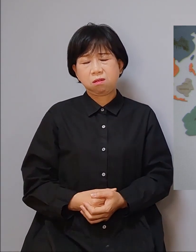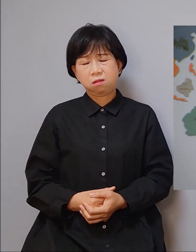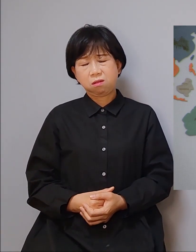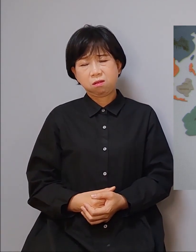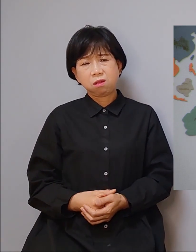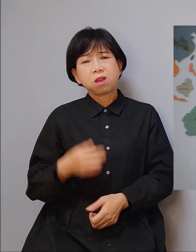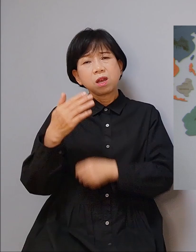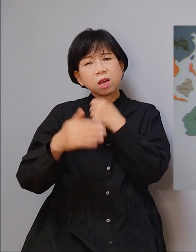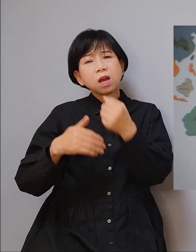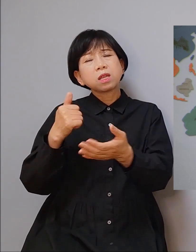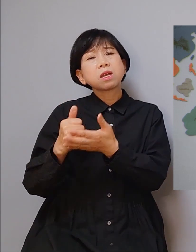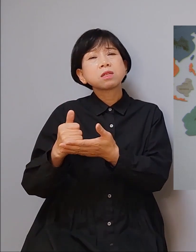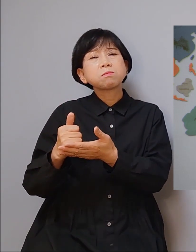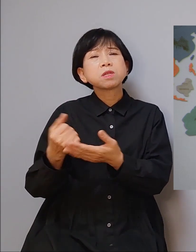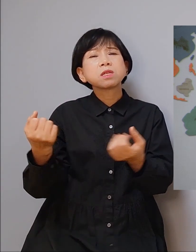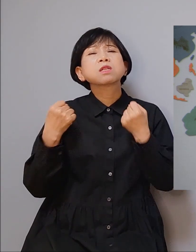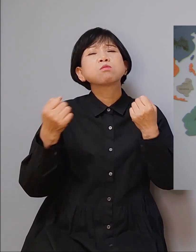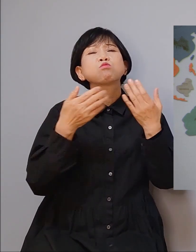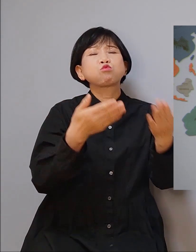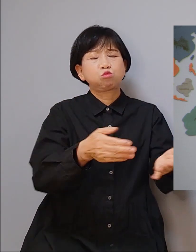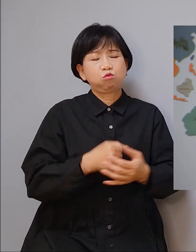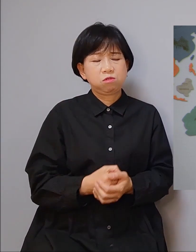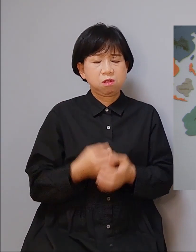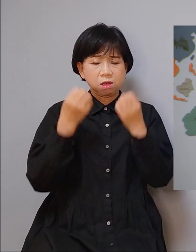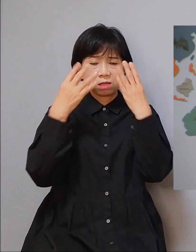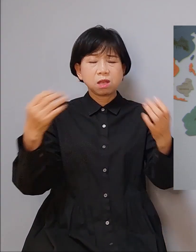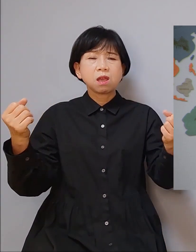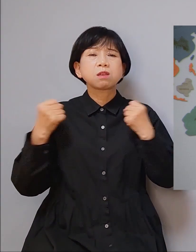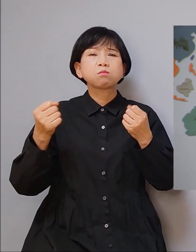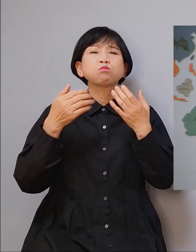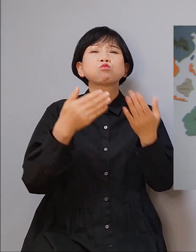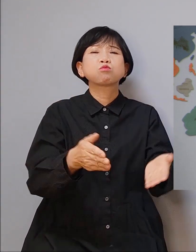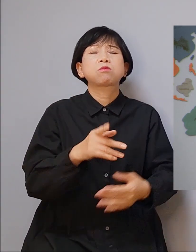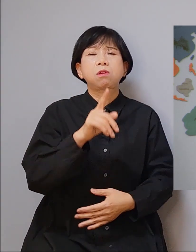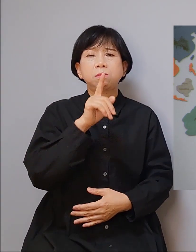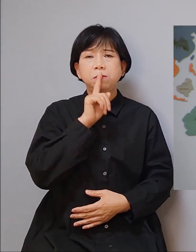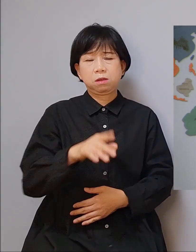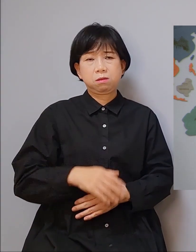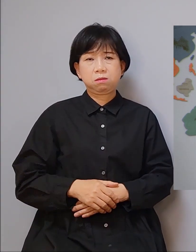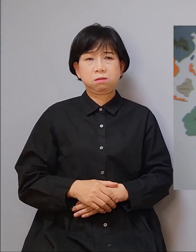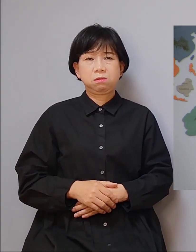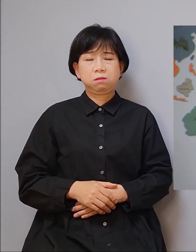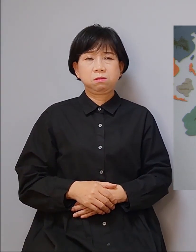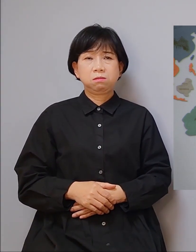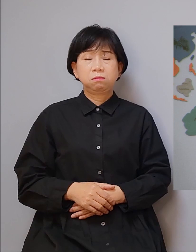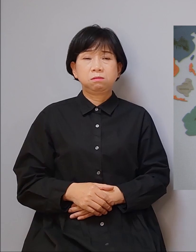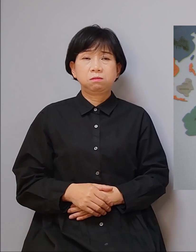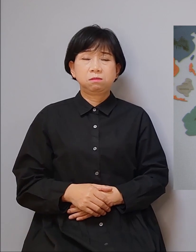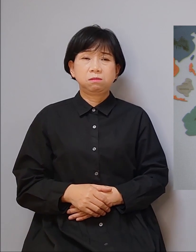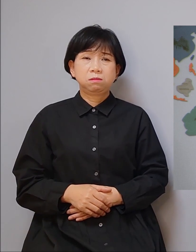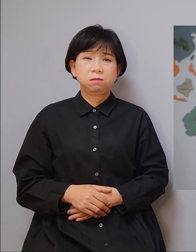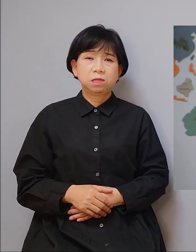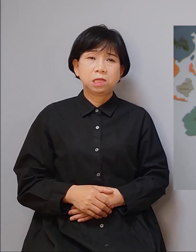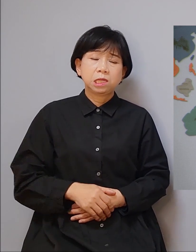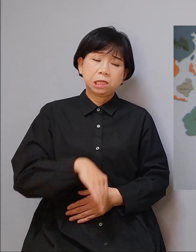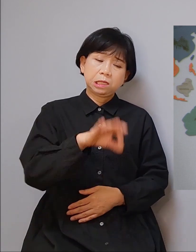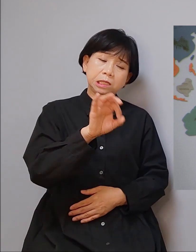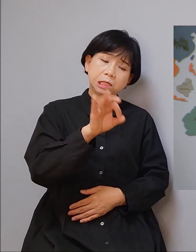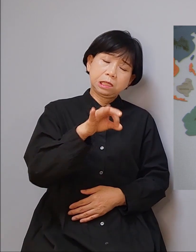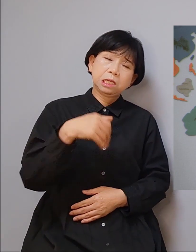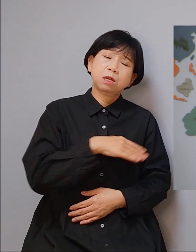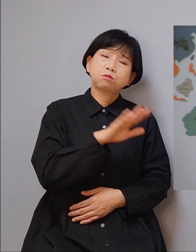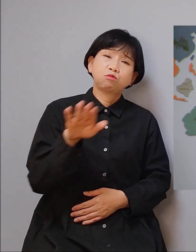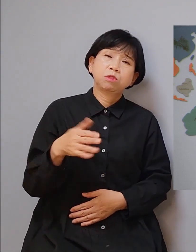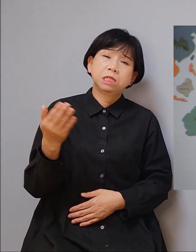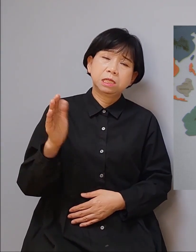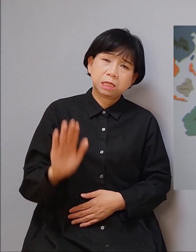하나님이 우리에게 힘을 주신다, 새 힘을 주신다 말씀하고 있는 거죠. 어찌 보면 별 볼 일 없는 우리이지만 기다리는